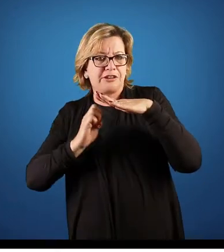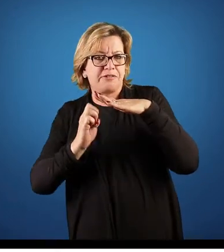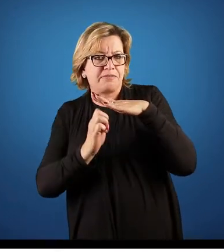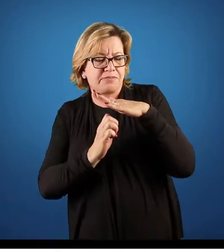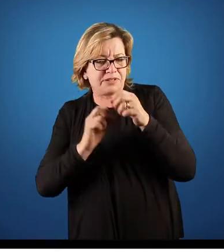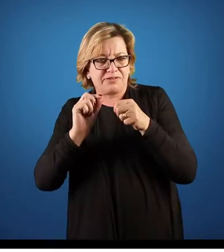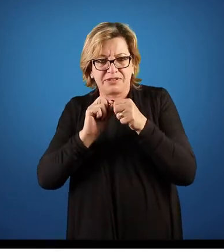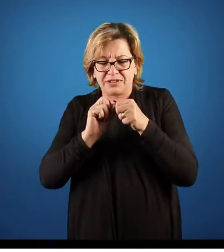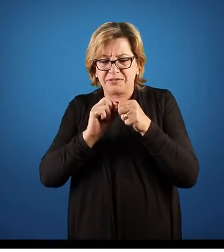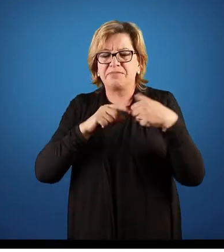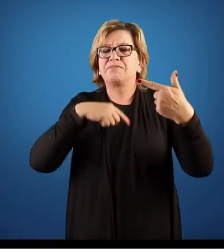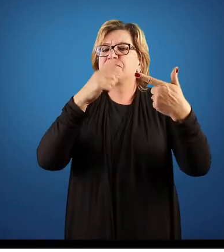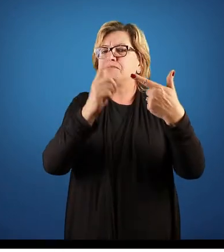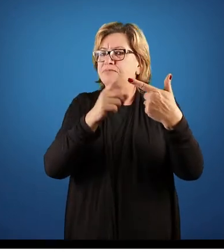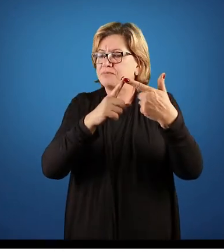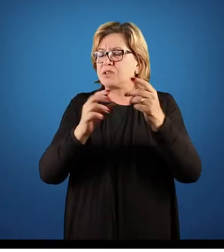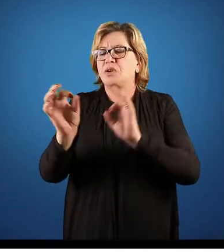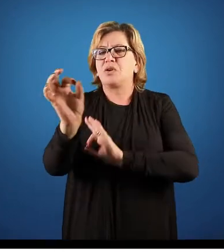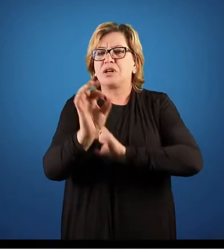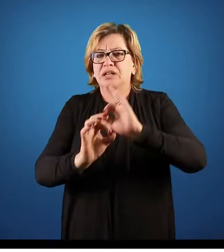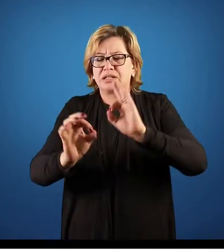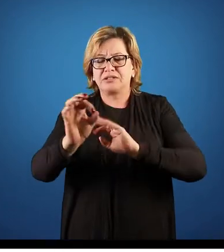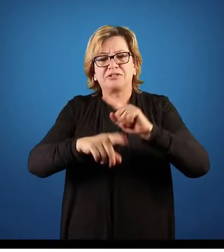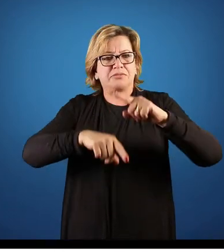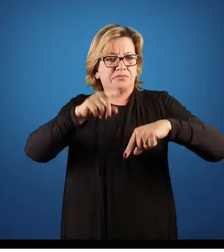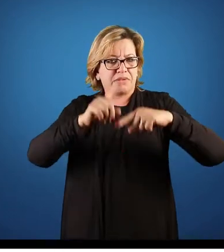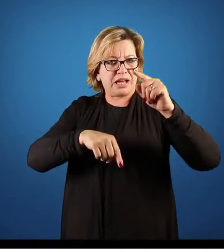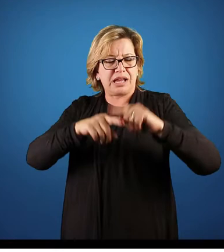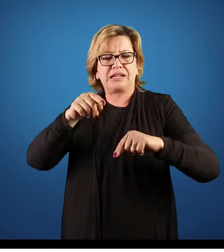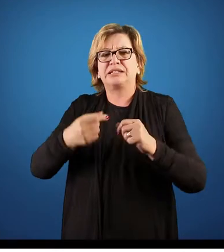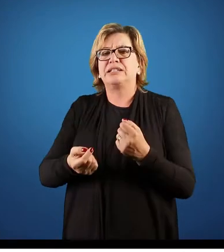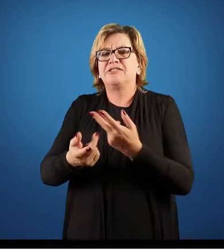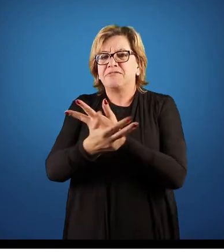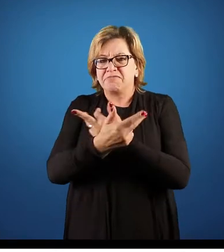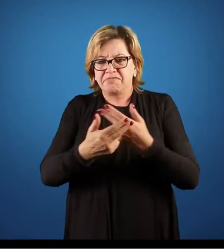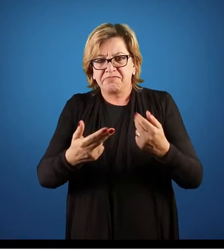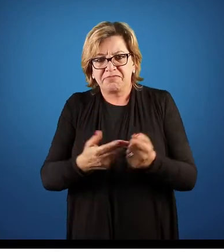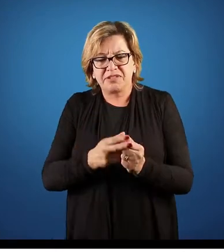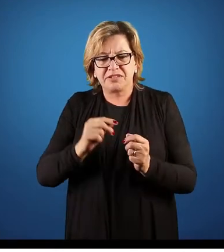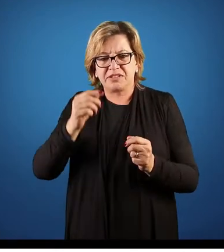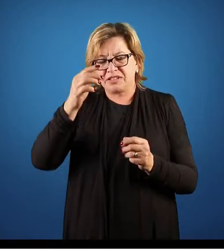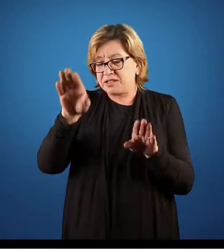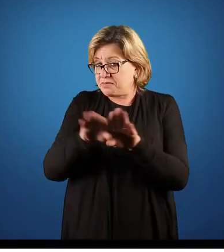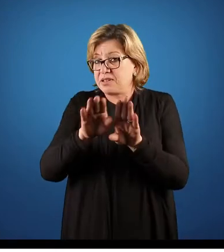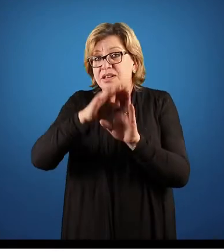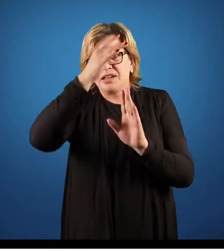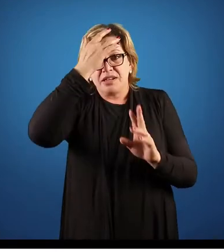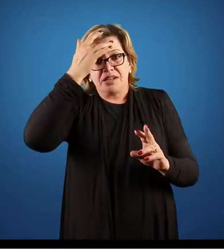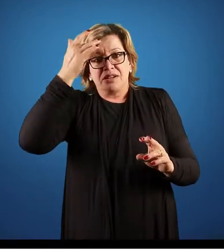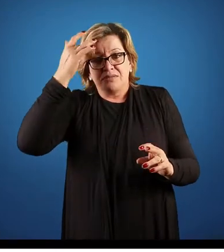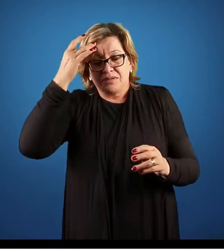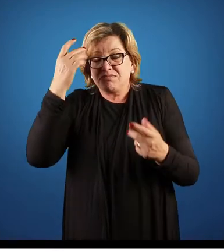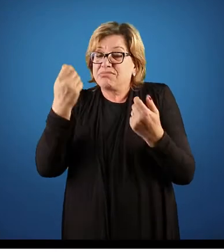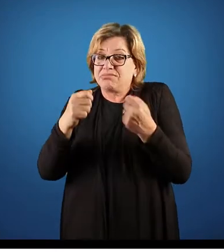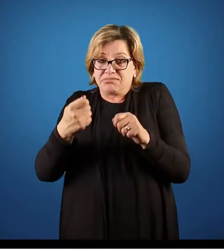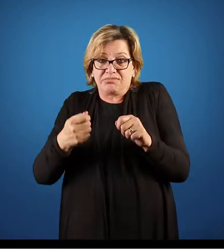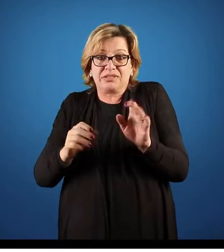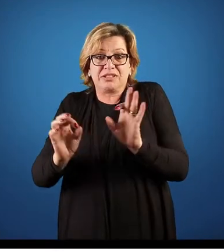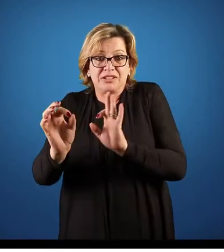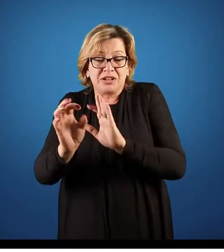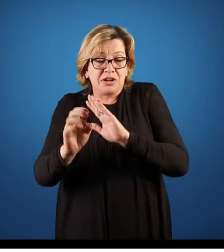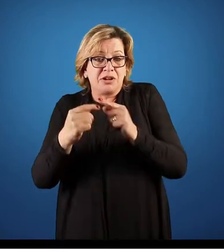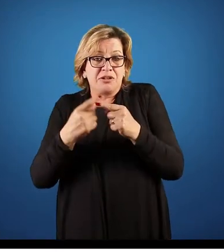máquinas equipamentos matérias primas né para que as coisas aconteçam e recursos humanos também nós precisamos das pessoas na organização